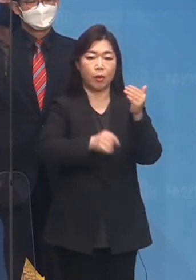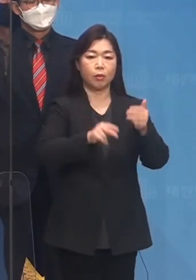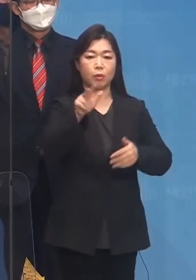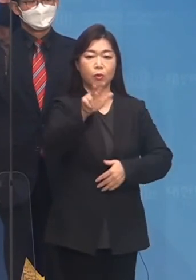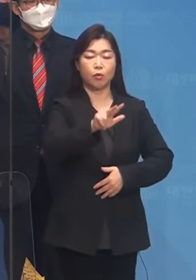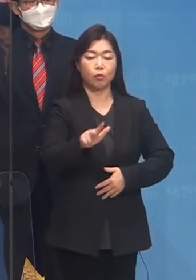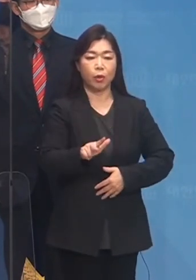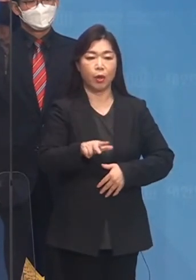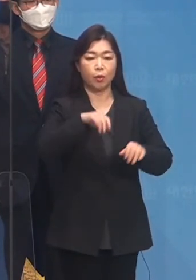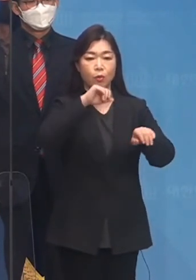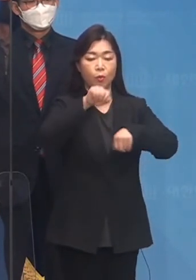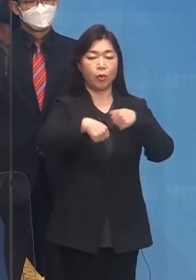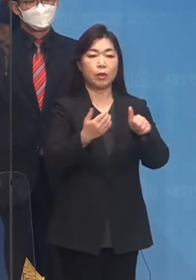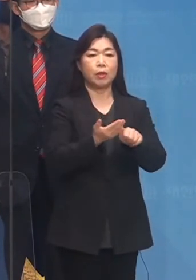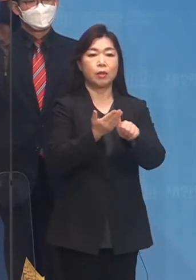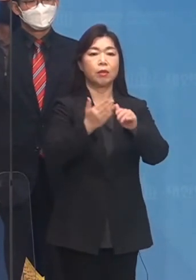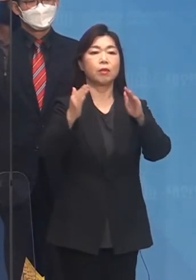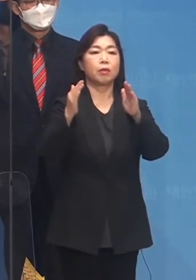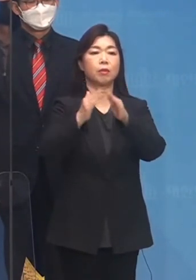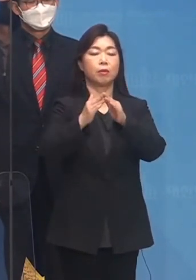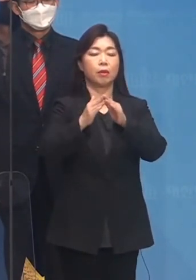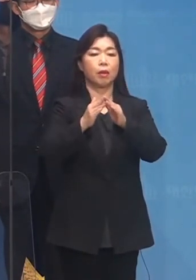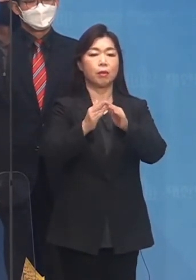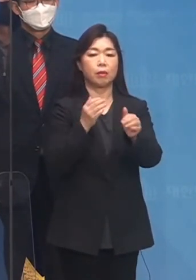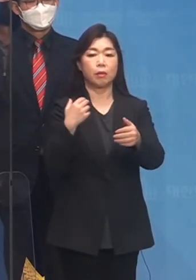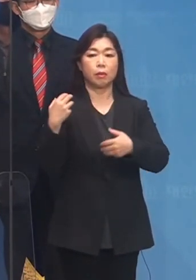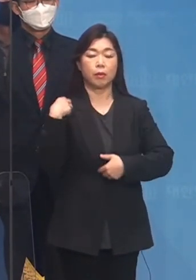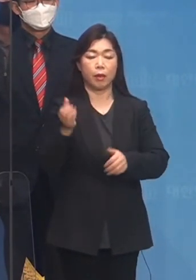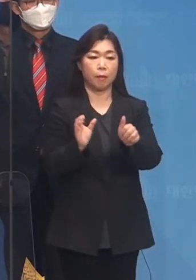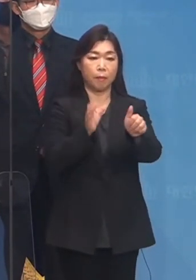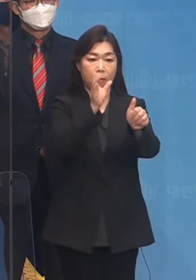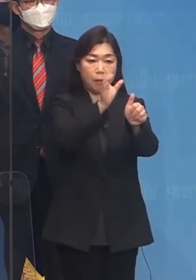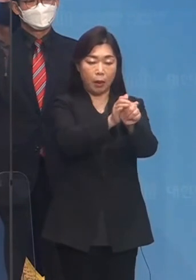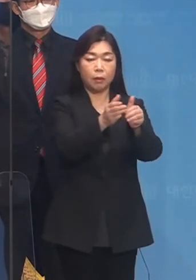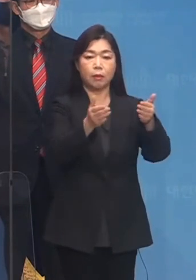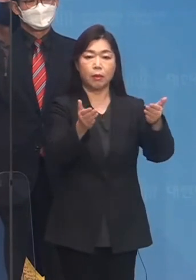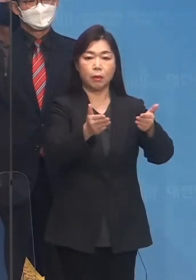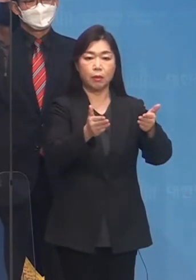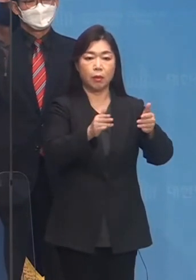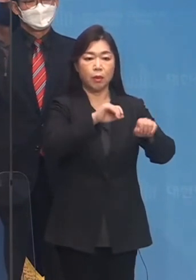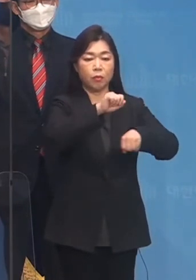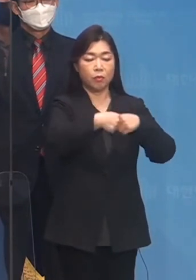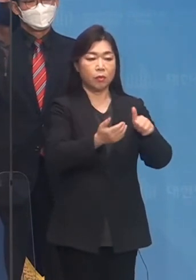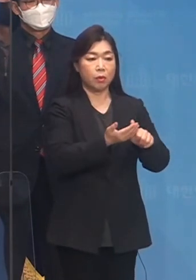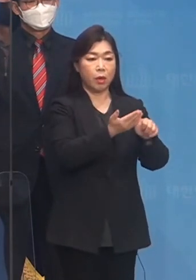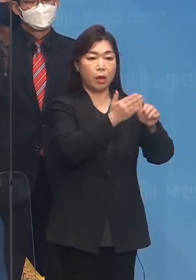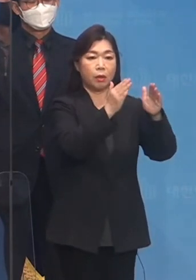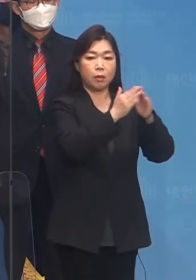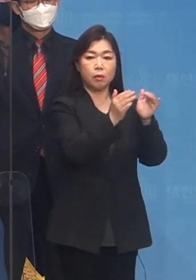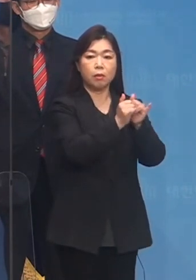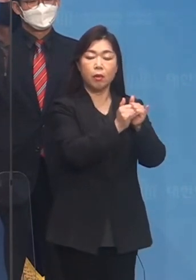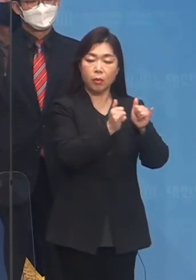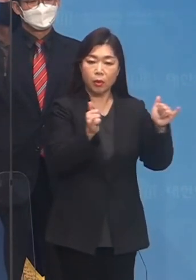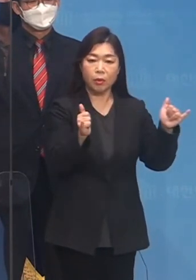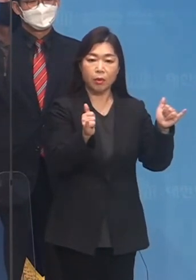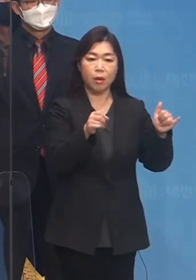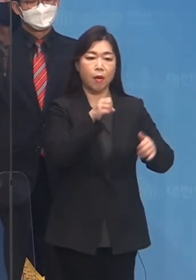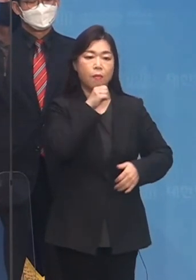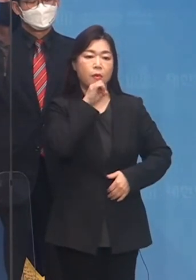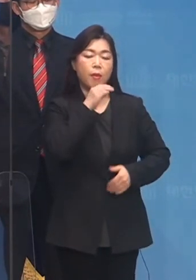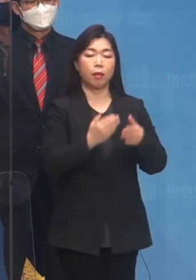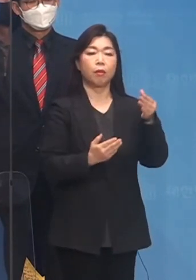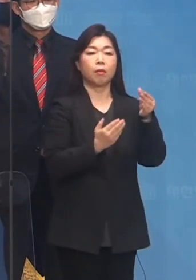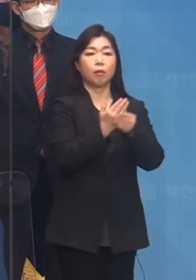정부의 일방적이고 초법적인 방역 규제는 축산농가의 반발을 불어올 수밖에